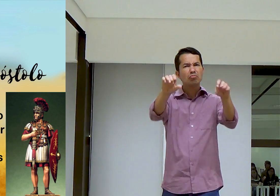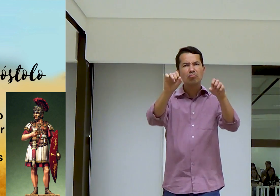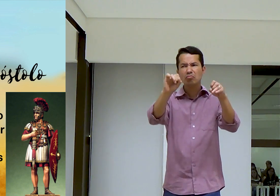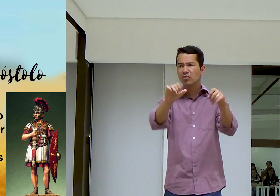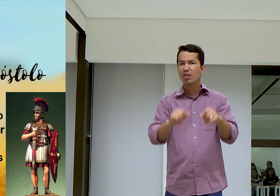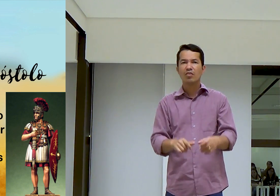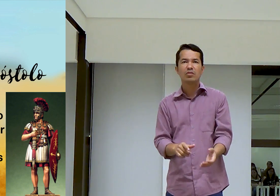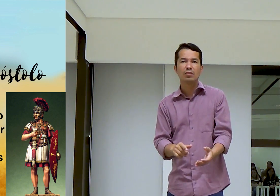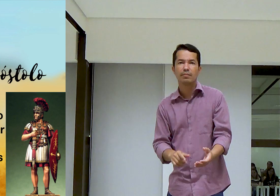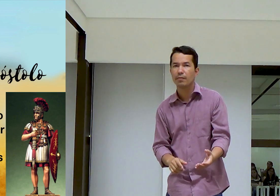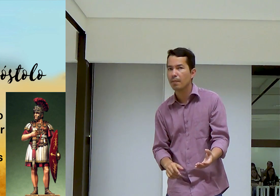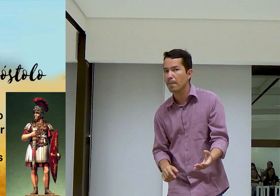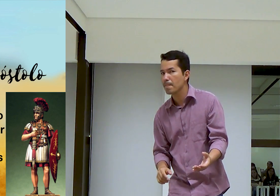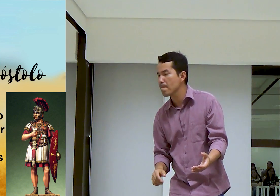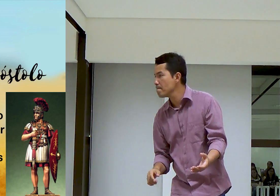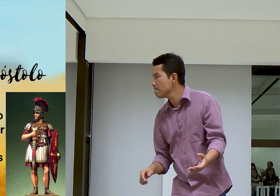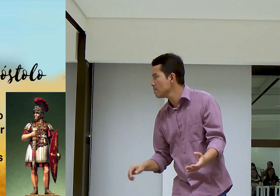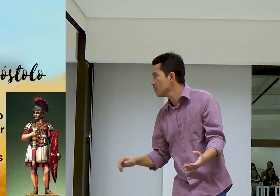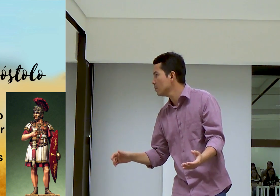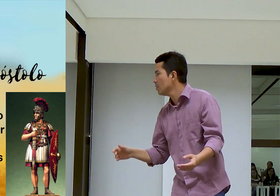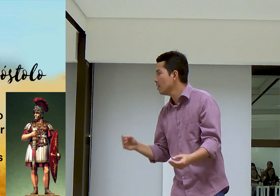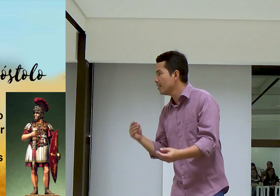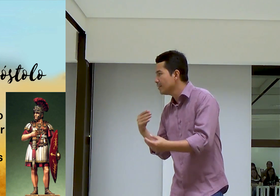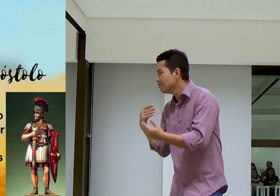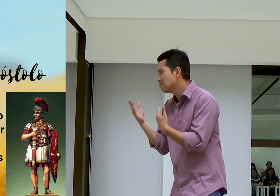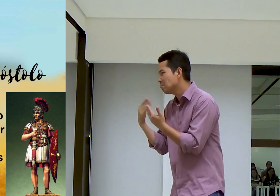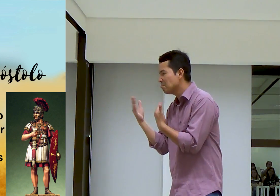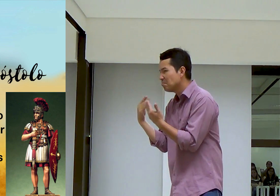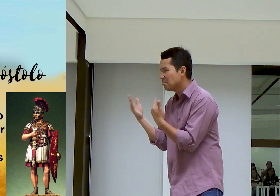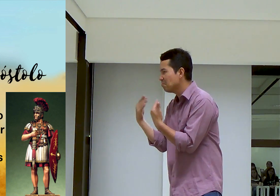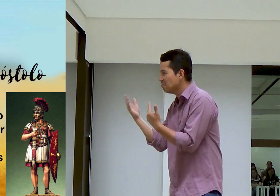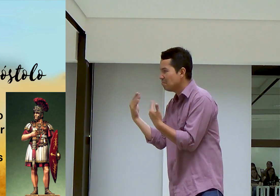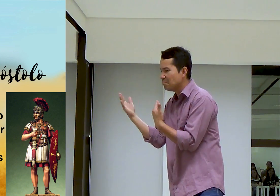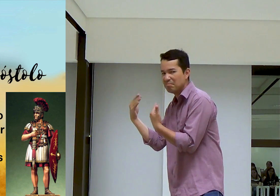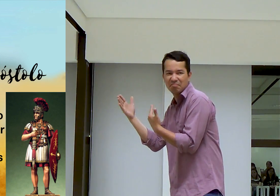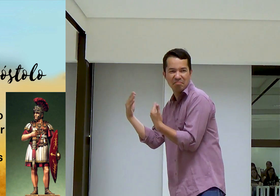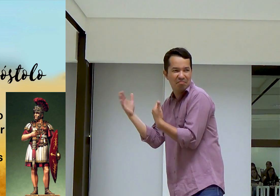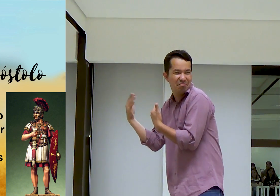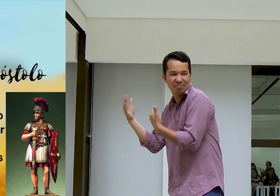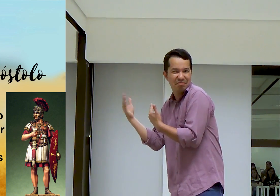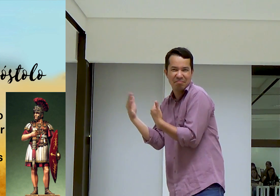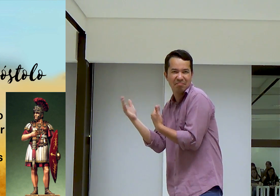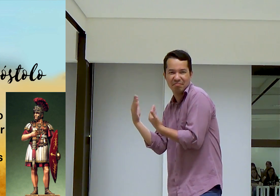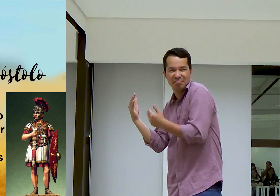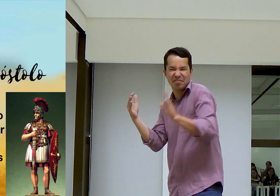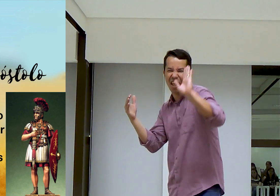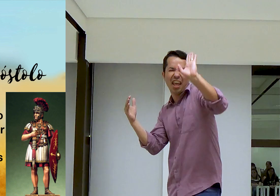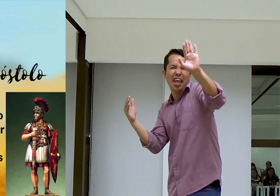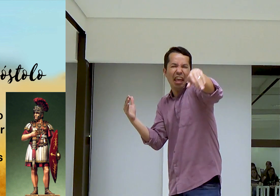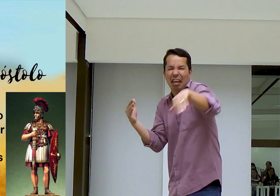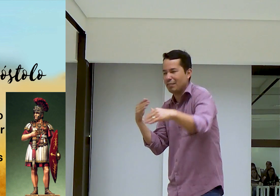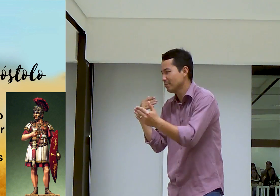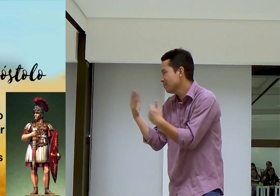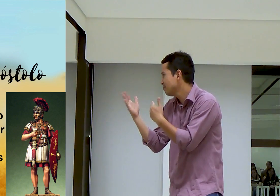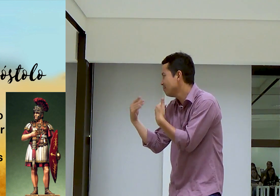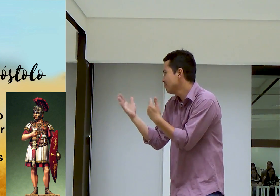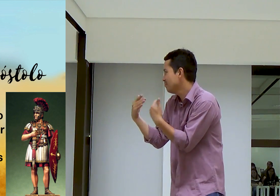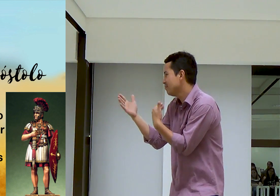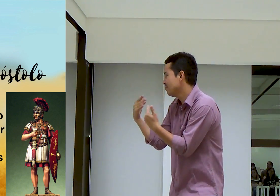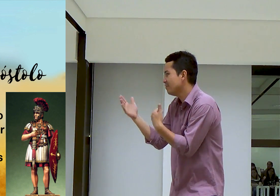você pega o caderno e o professor está ali ensinando. E você está ali, bate-papo, bate-papo, bate-papo,